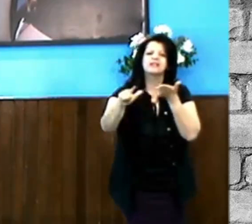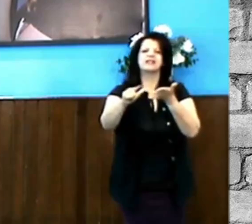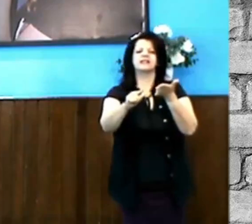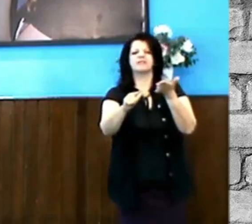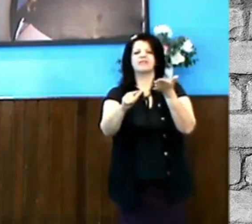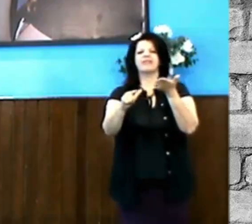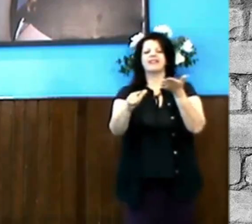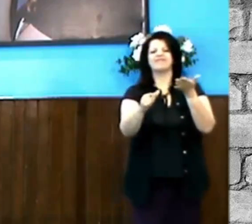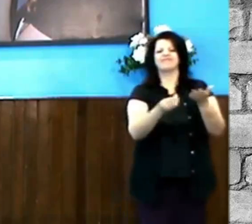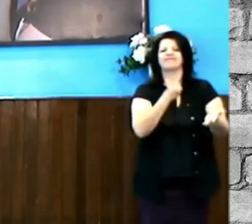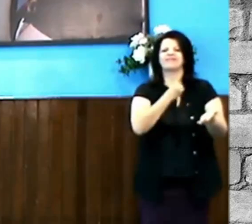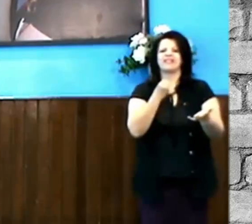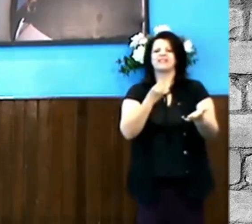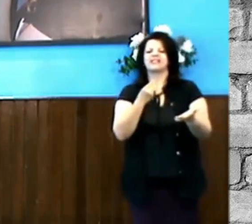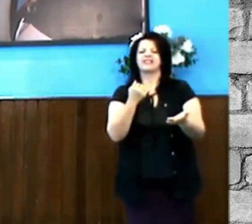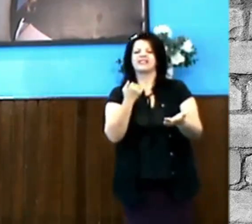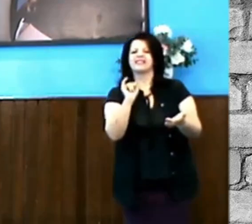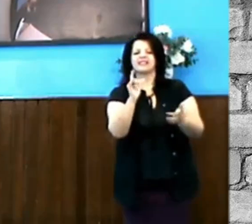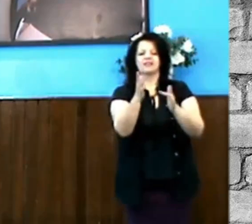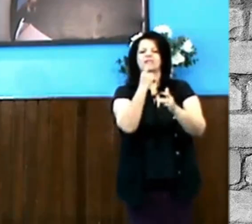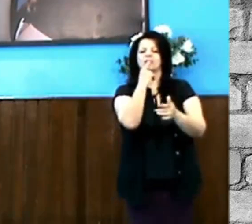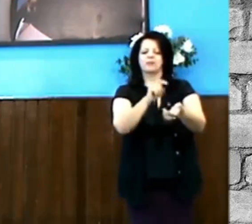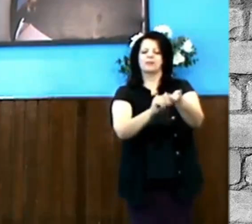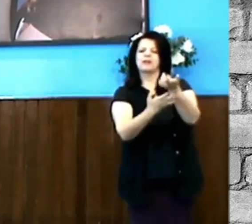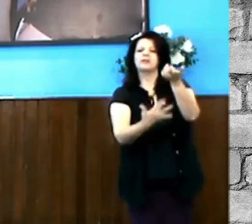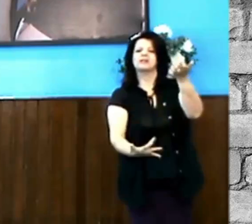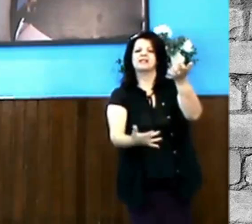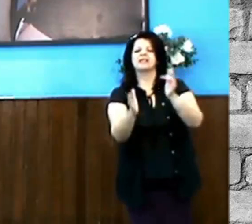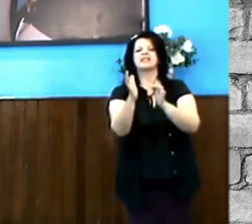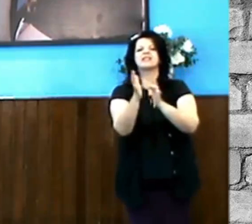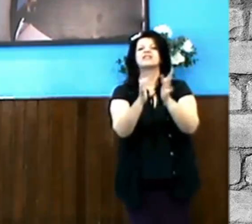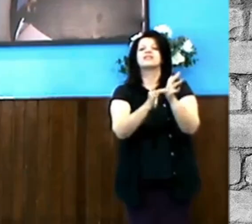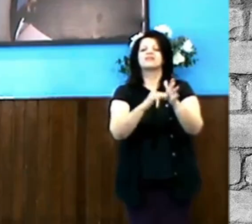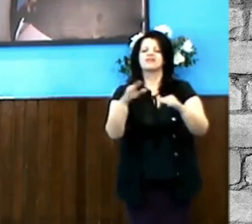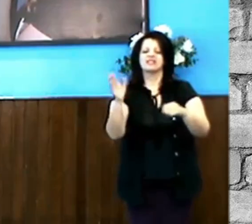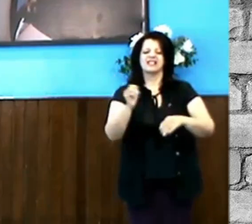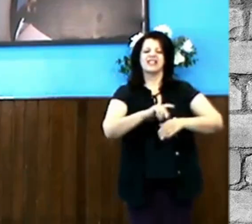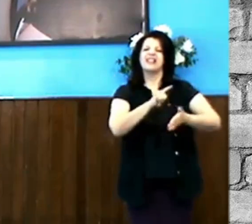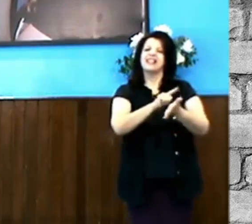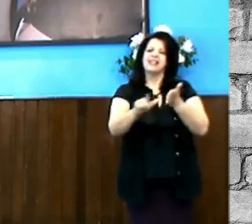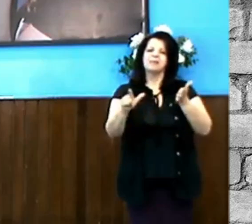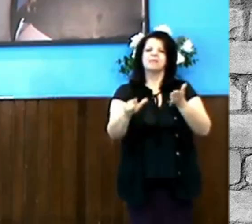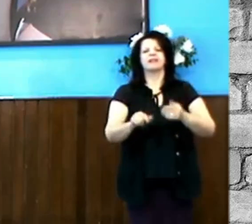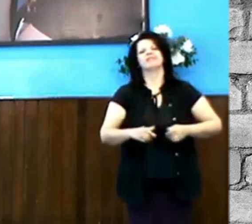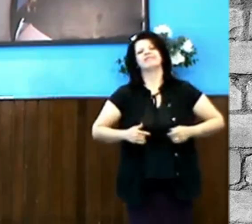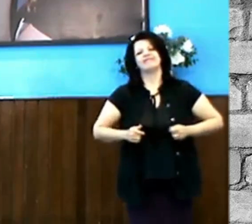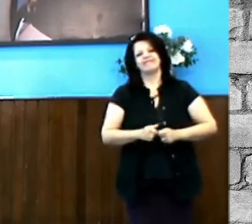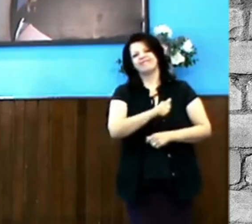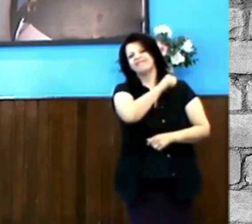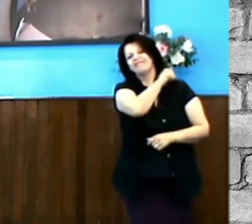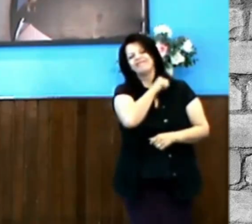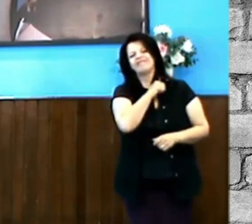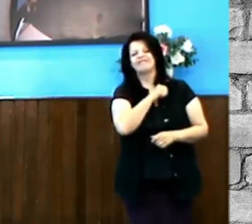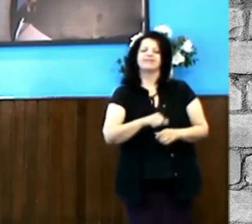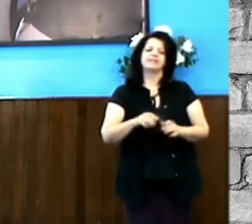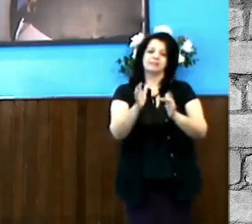sangue do Cordeiro de Deus que tira o pecado do mundo. Jesus Cristo e o seu sacrifício é aquilo